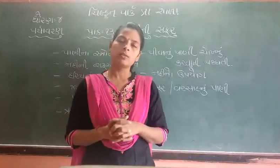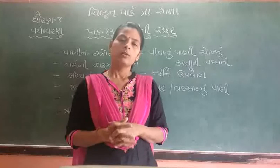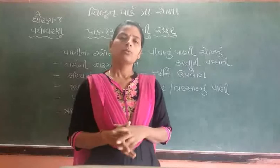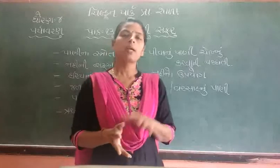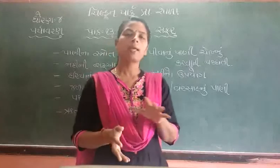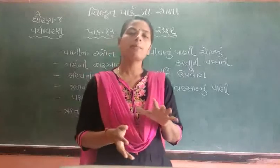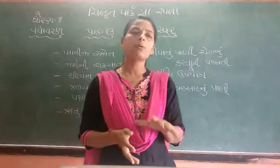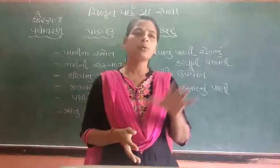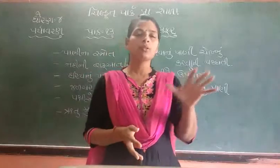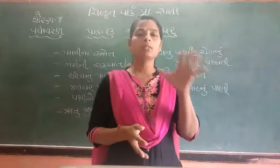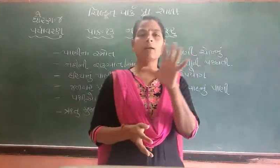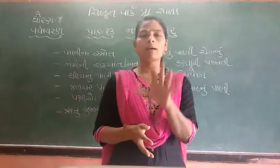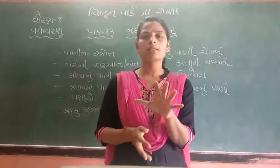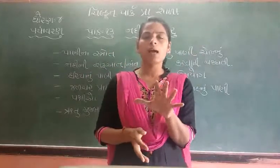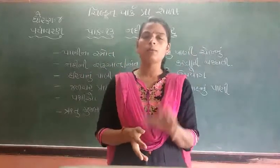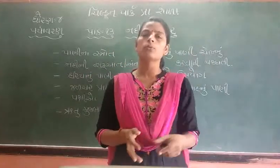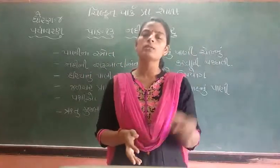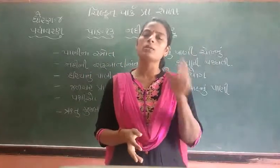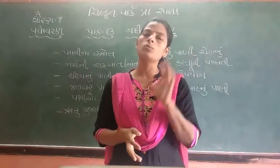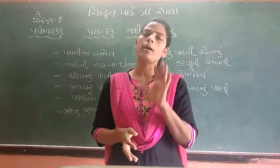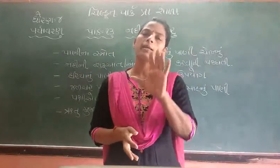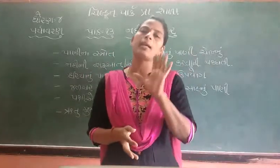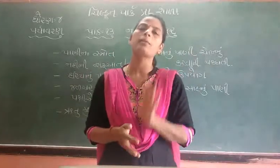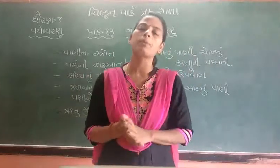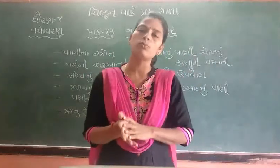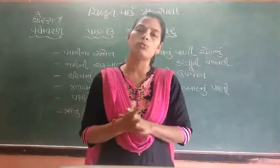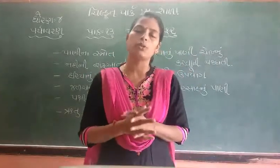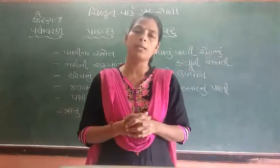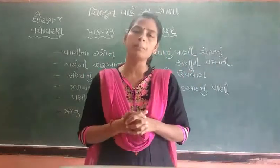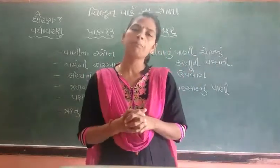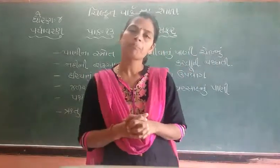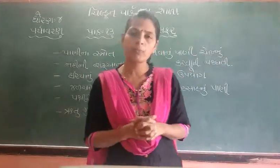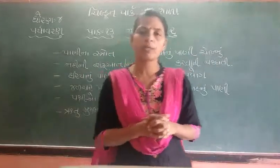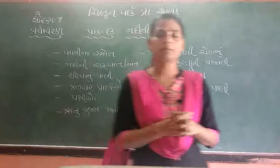તો ક્યારેય પણ કોઈ નદી તળાવ આગળ જાઓ તો એ સીધું પાણી ક્યારેય પીવું જોઈએ નહીં.